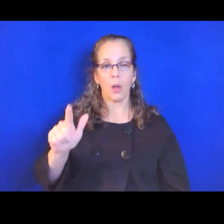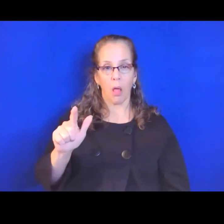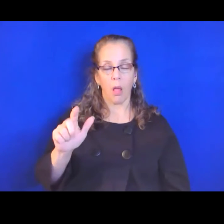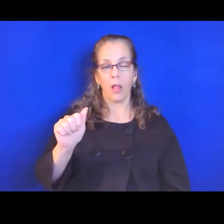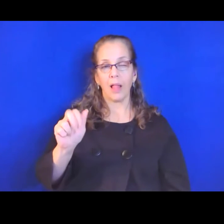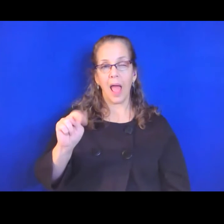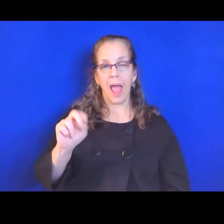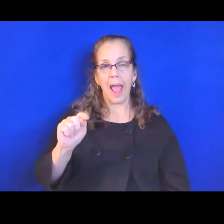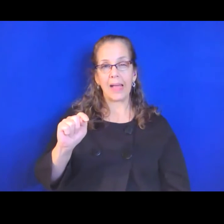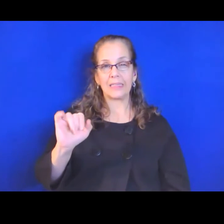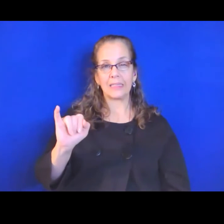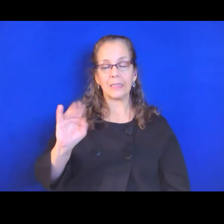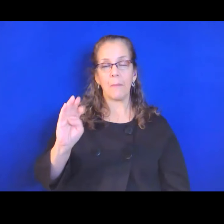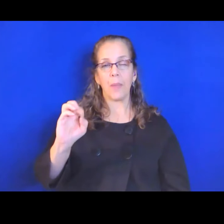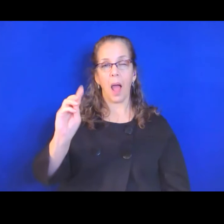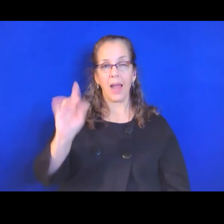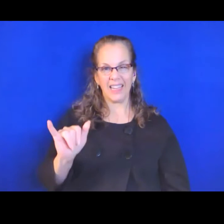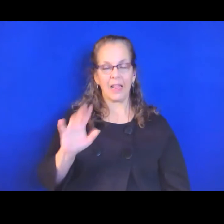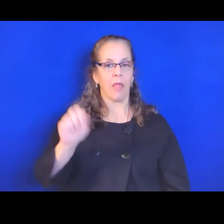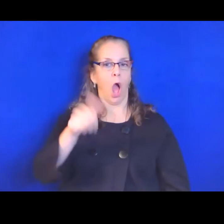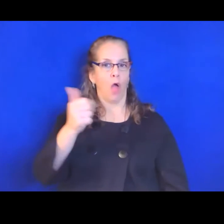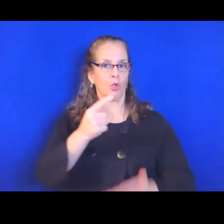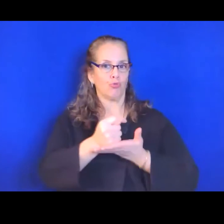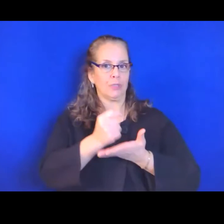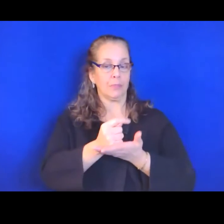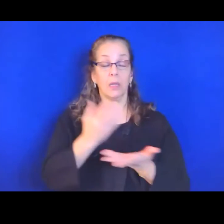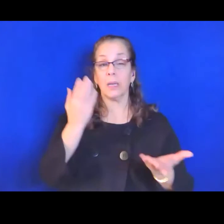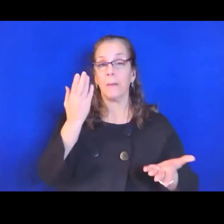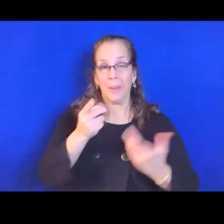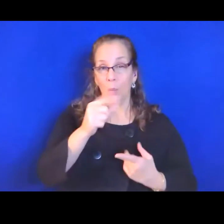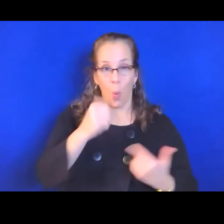另外一种医治的方法呢，就是一种